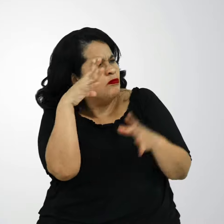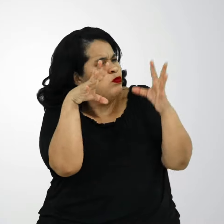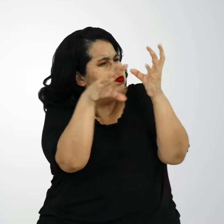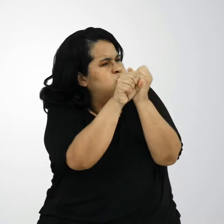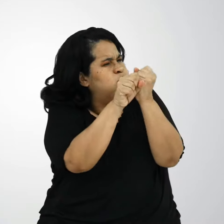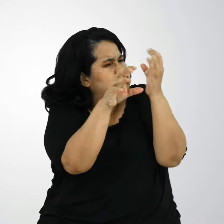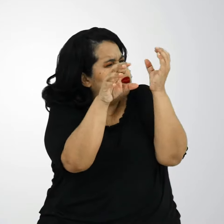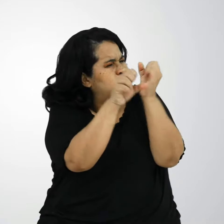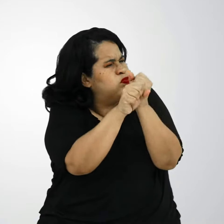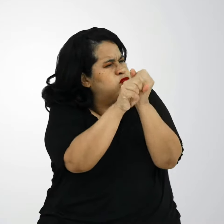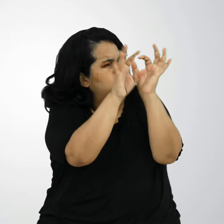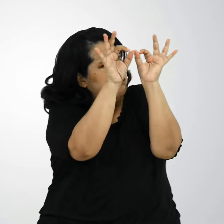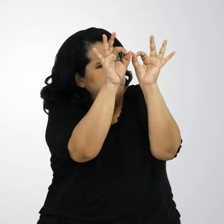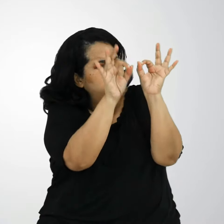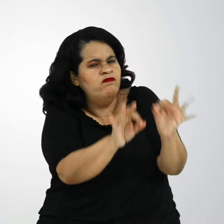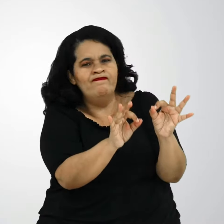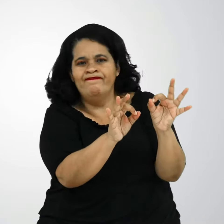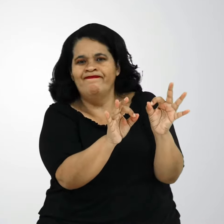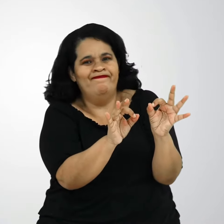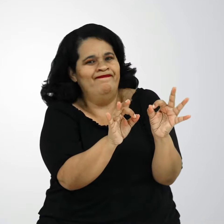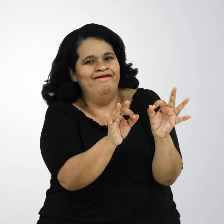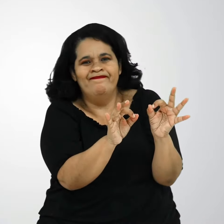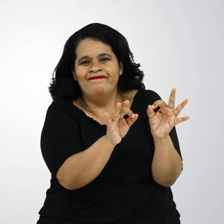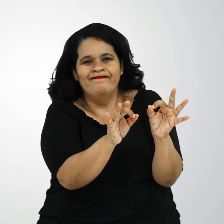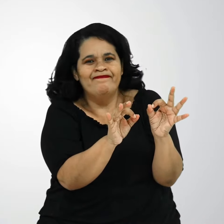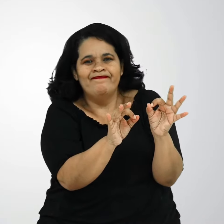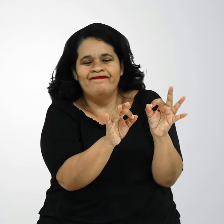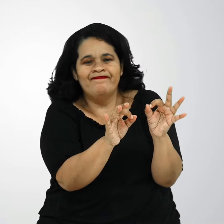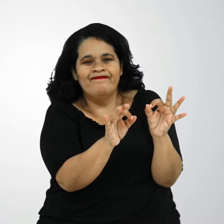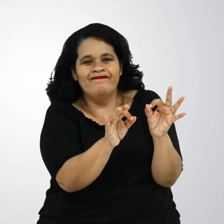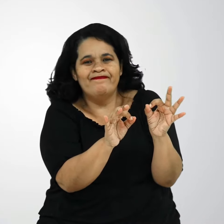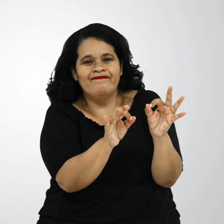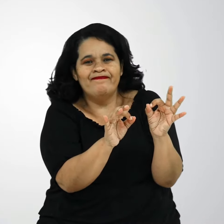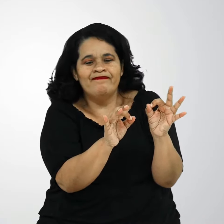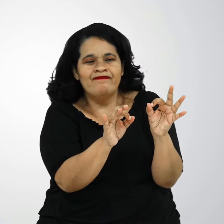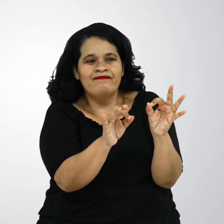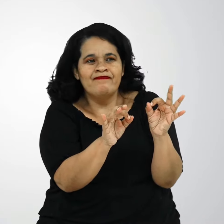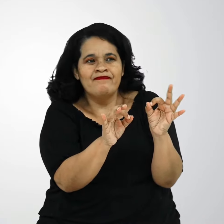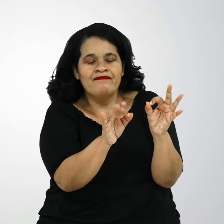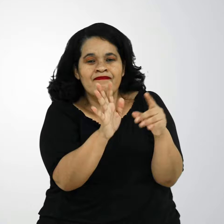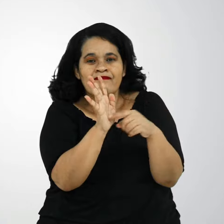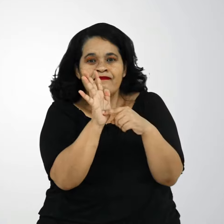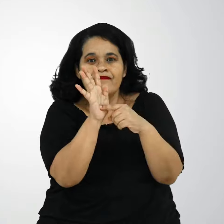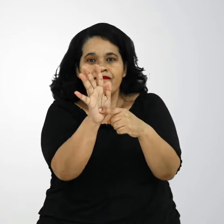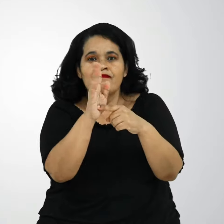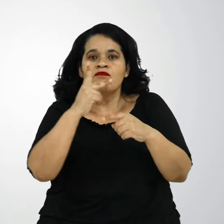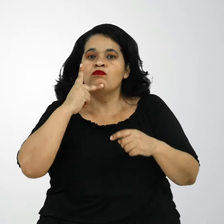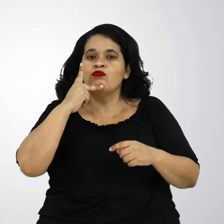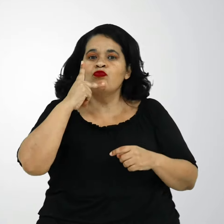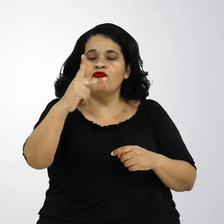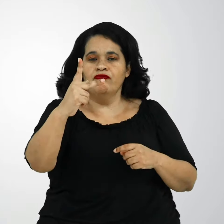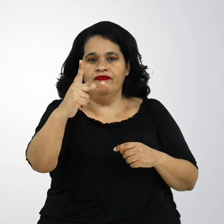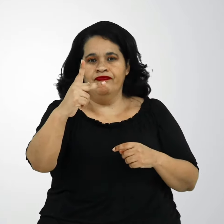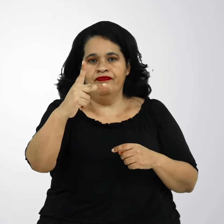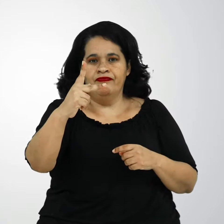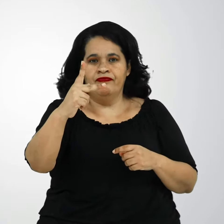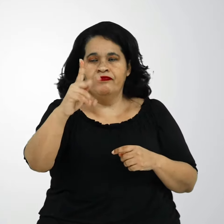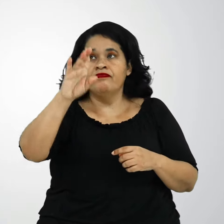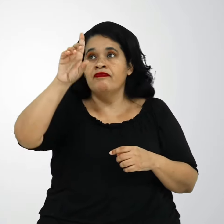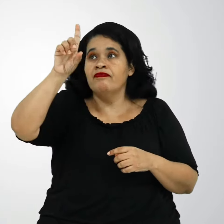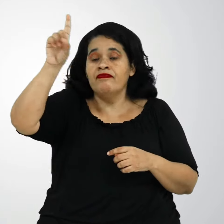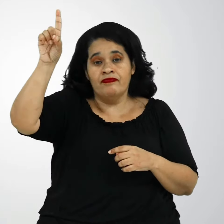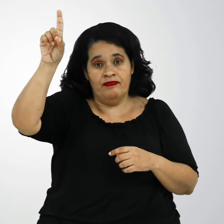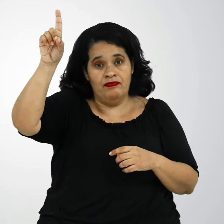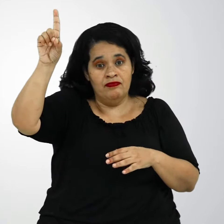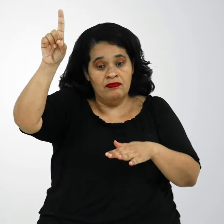cálculos exatos. Porque é uma profecia e ela vai entender a plenitude. Deus está acima do tempo. Deus faz uma